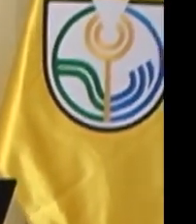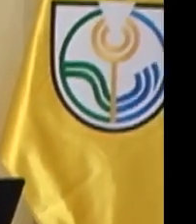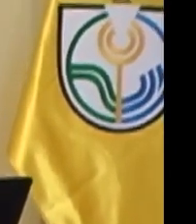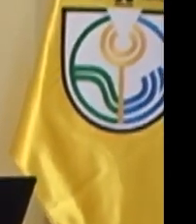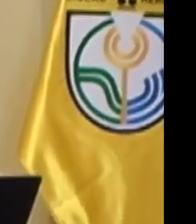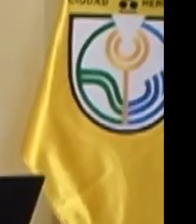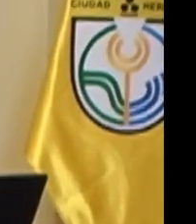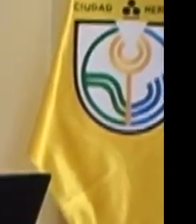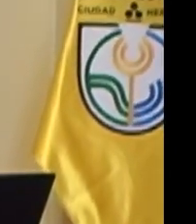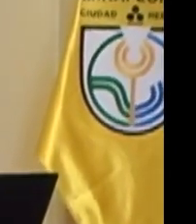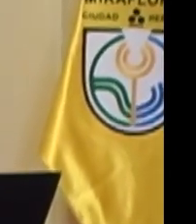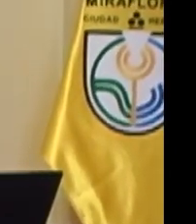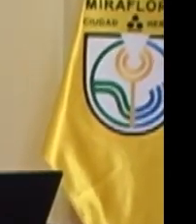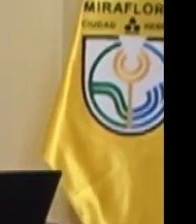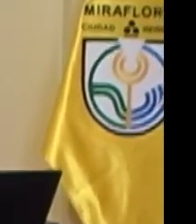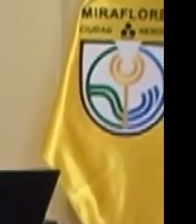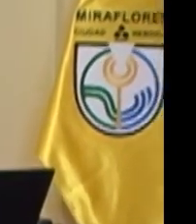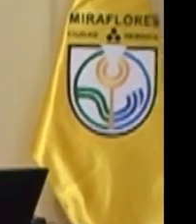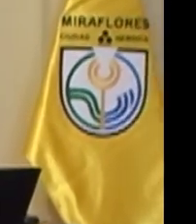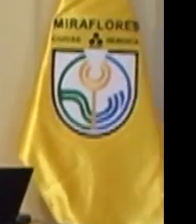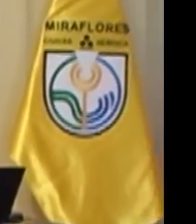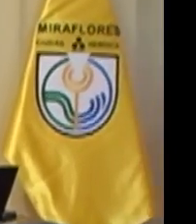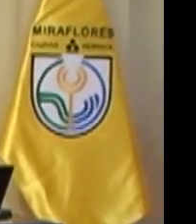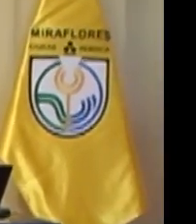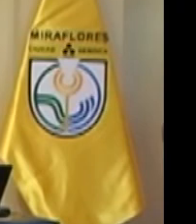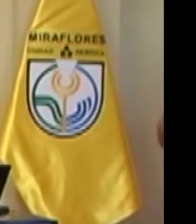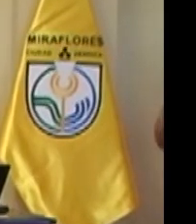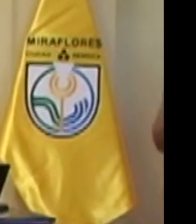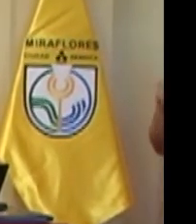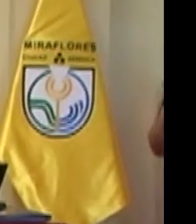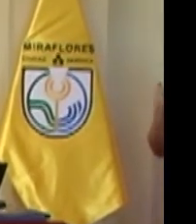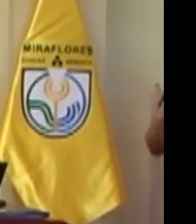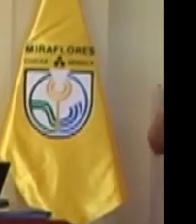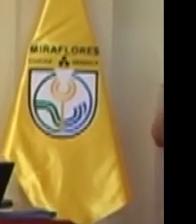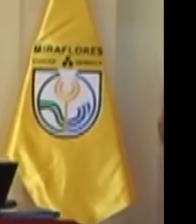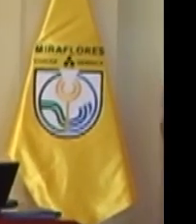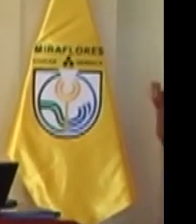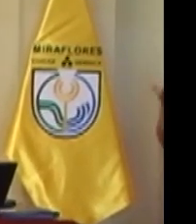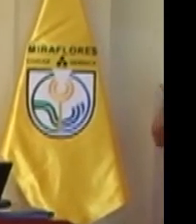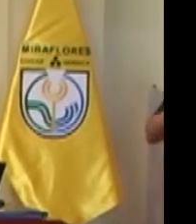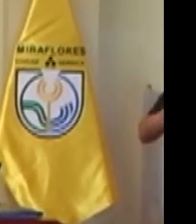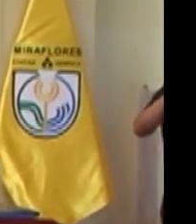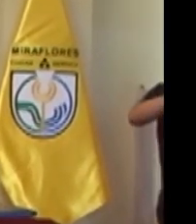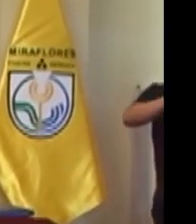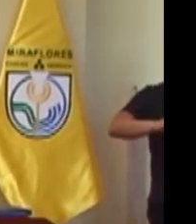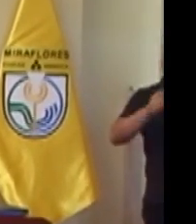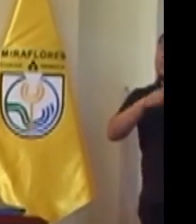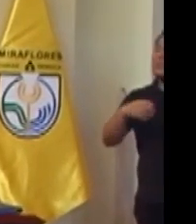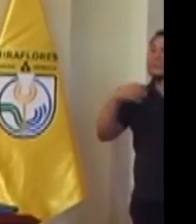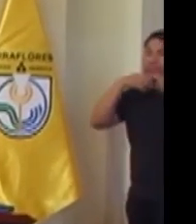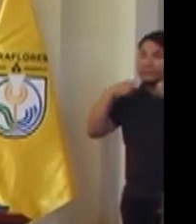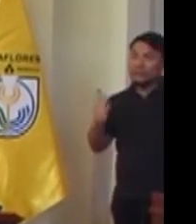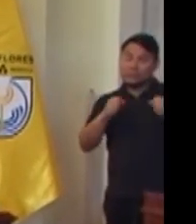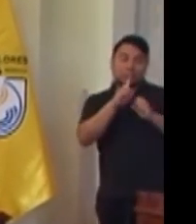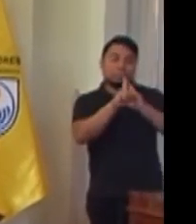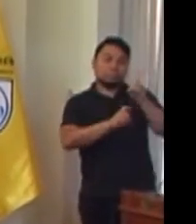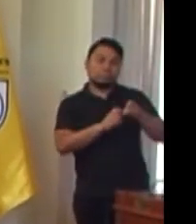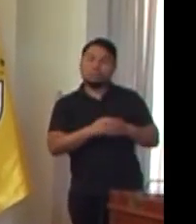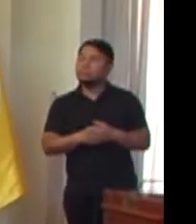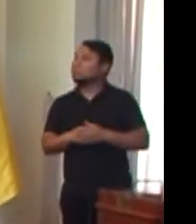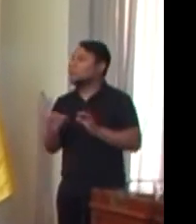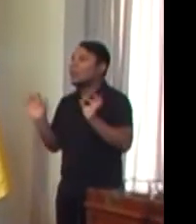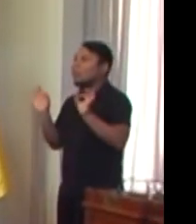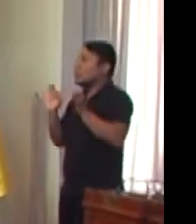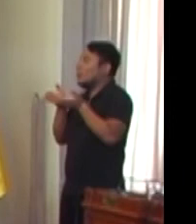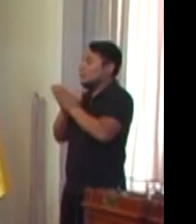alcalde. Muy bien. ¿Tenemos algún pedido por escrito en Secretaría General? Ningún